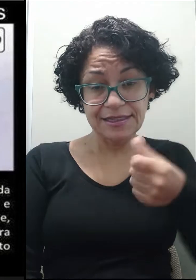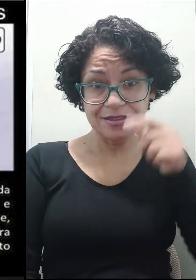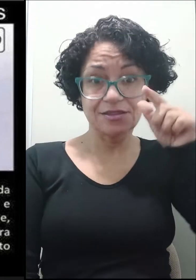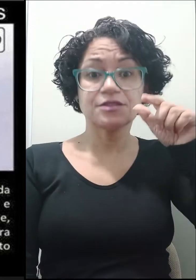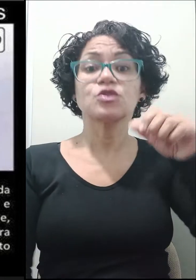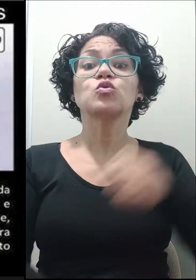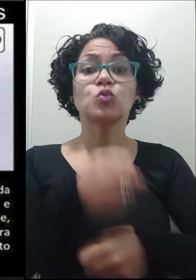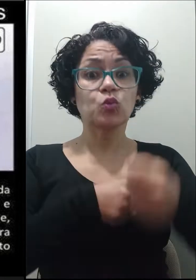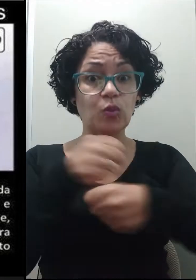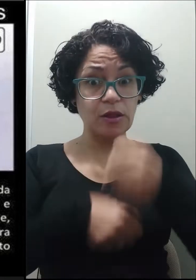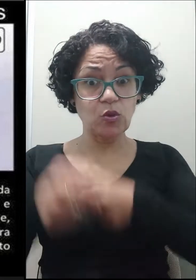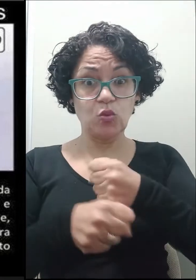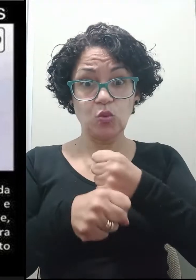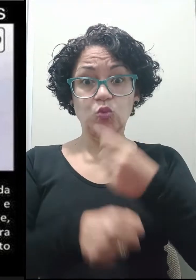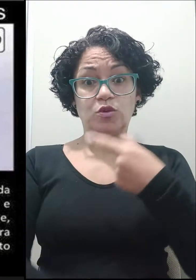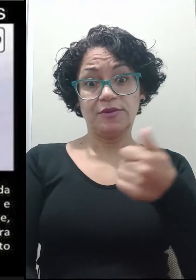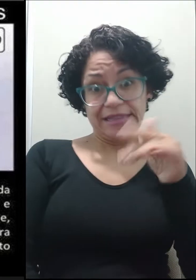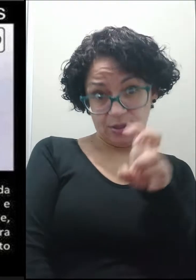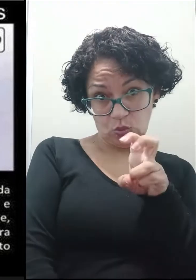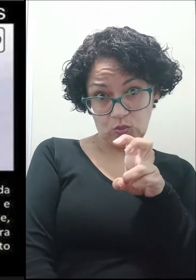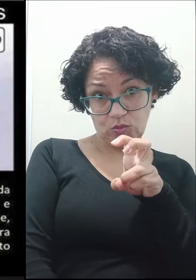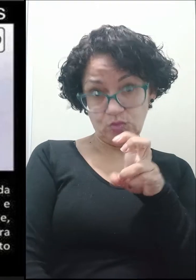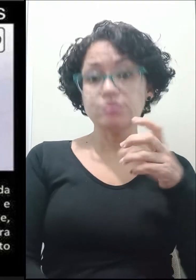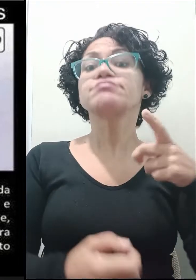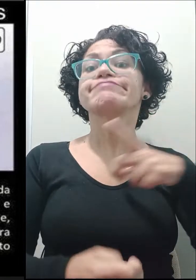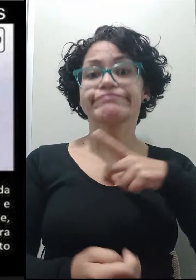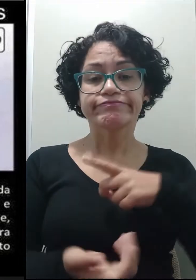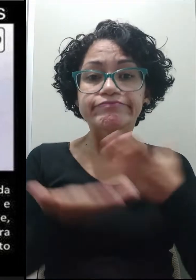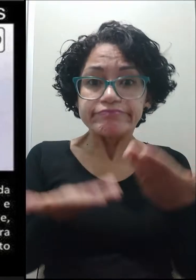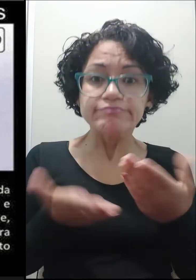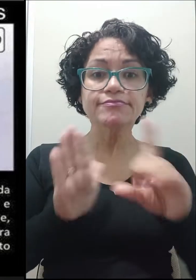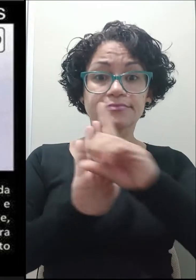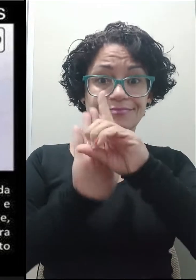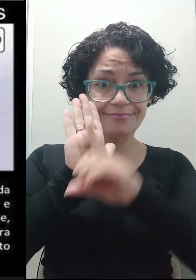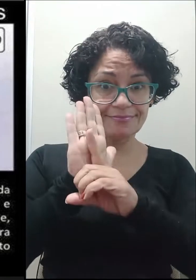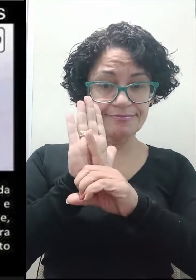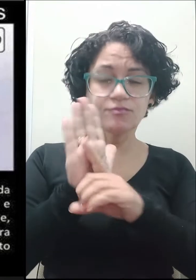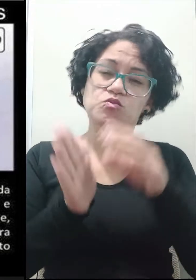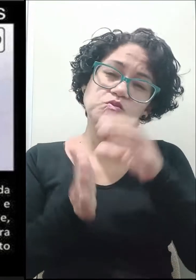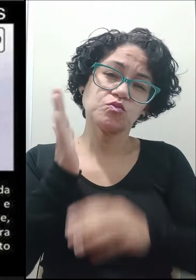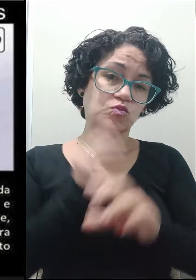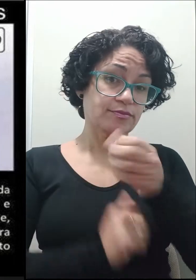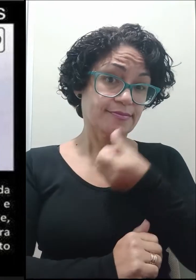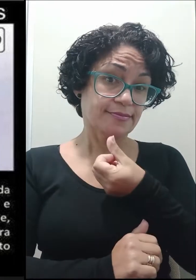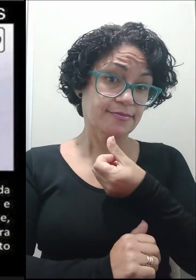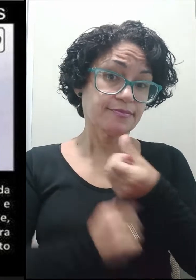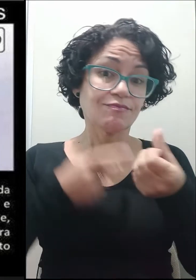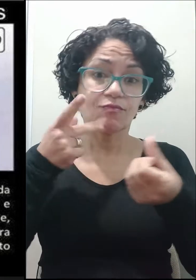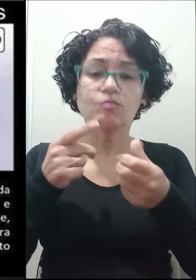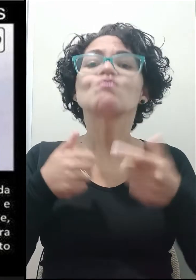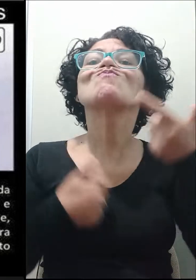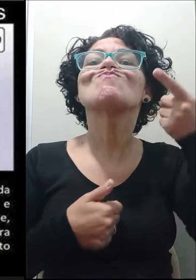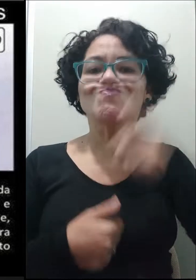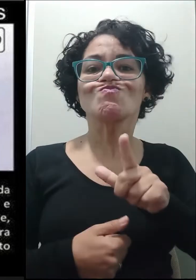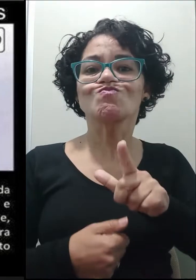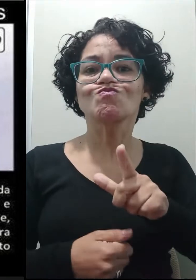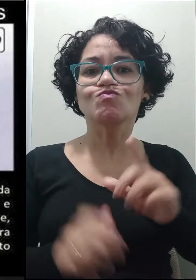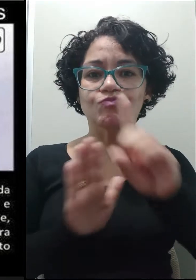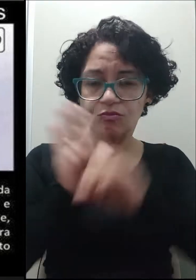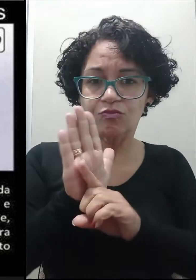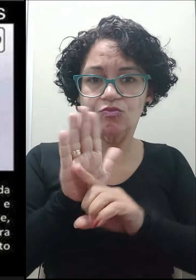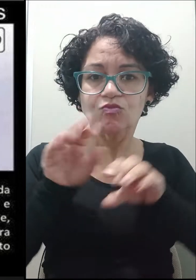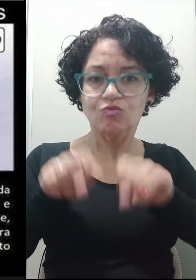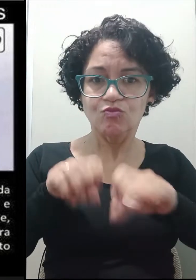5.626, no ano de 2005. Esse decreto, no capítulo 6, garante o direito